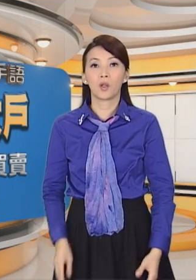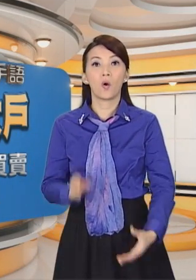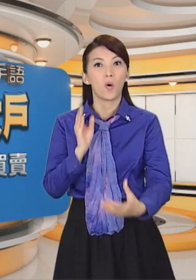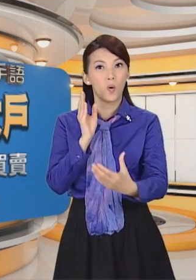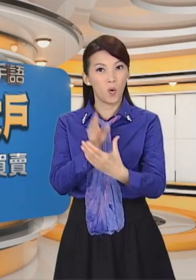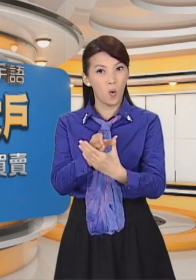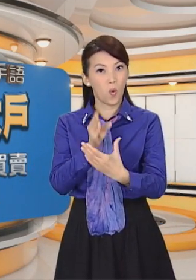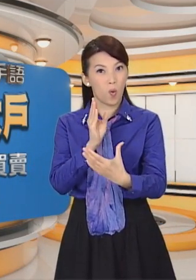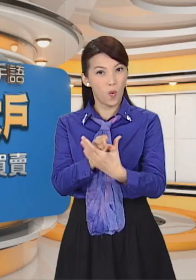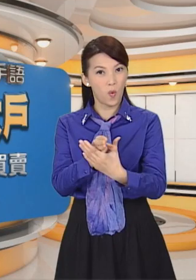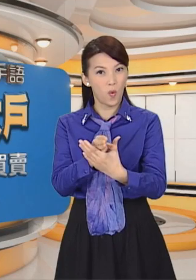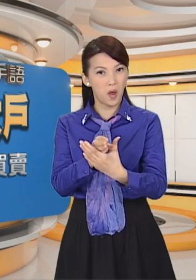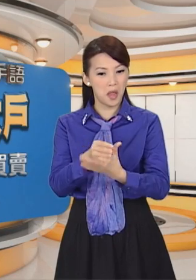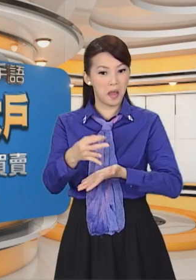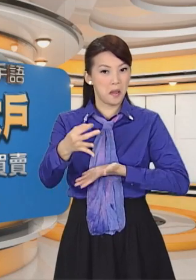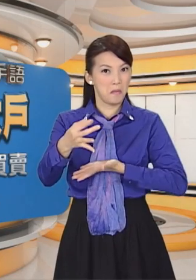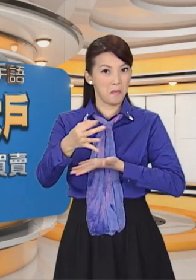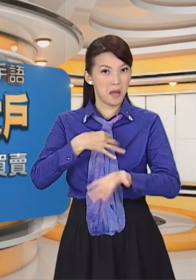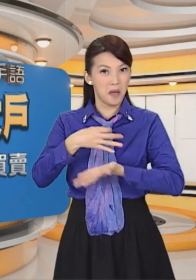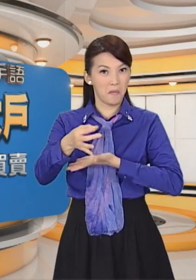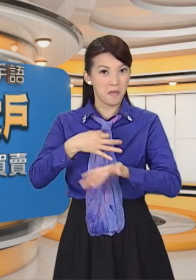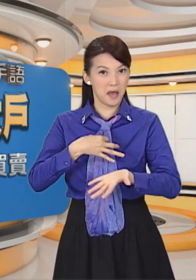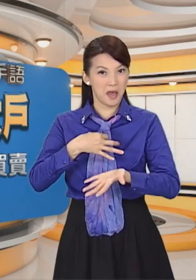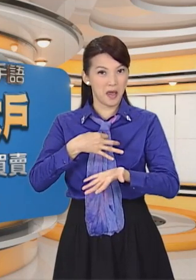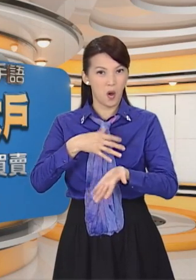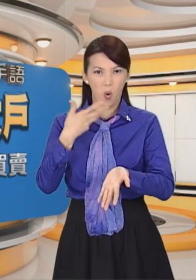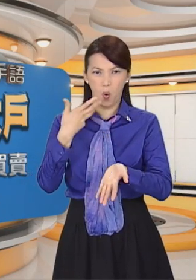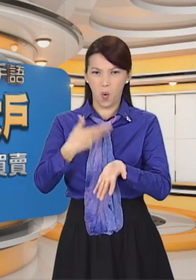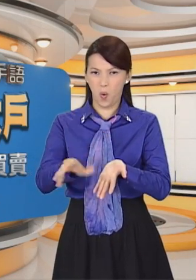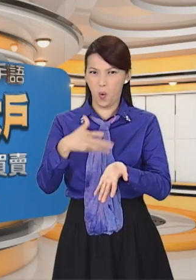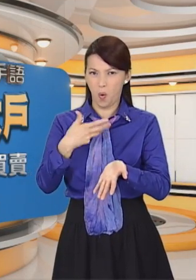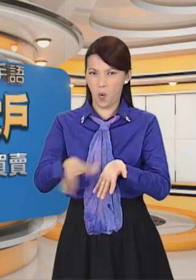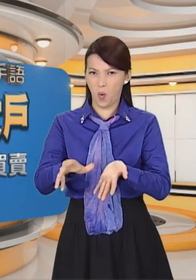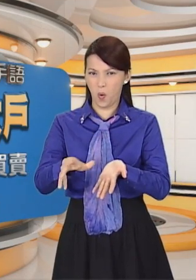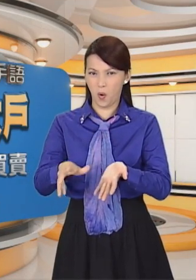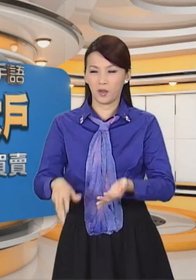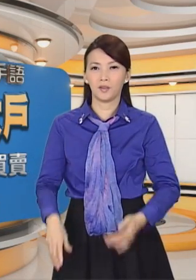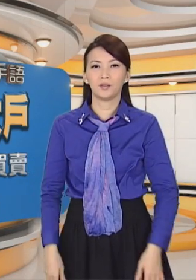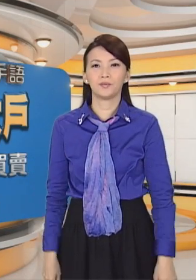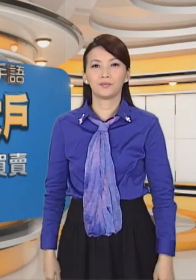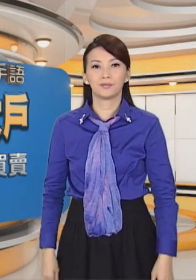投资加上买卖量很多，这样也可以。